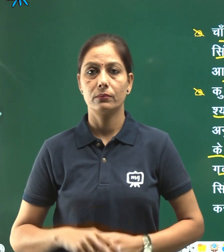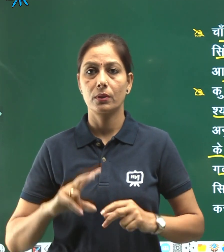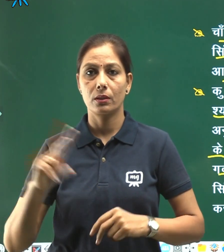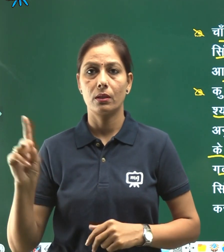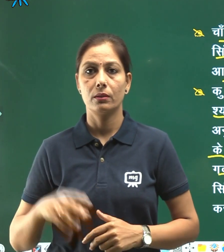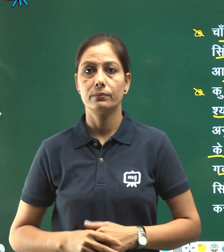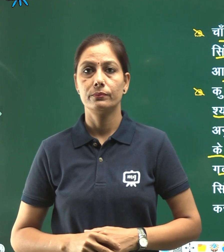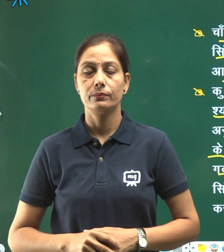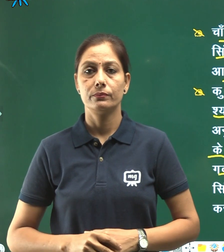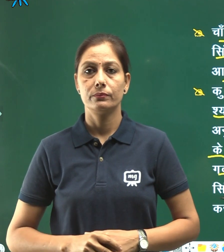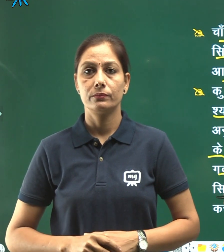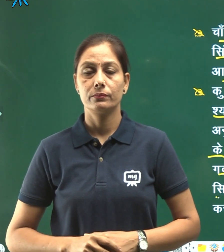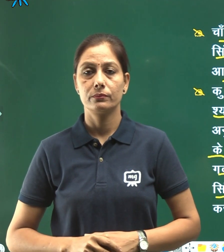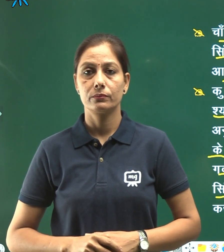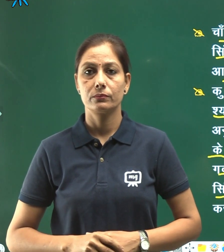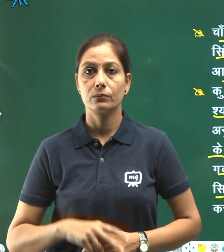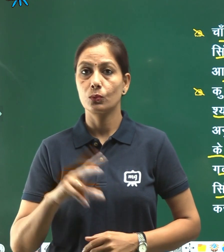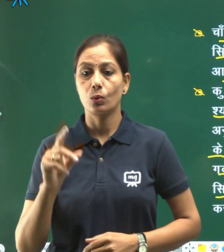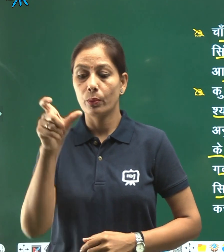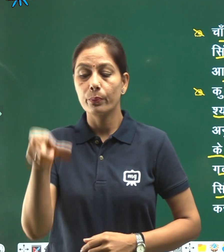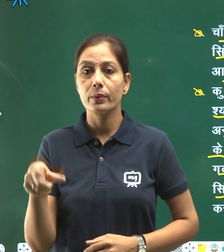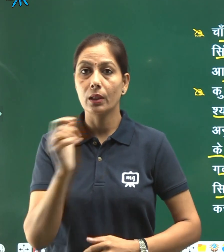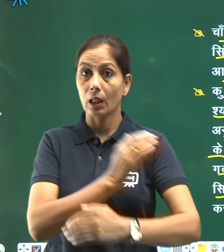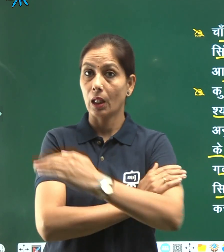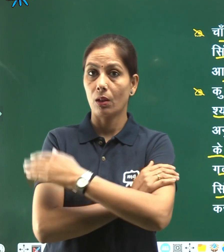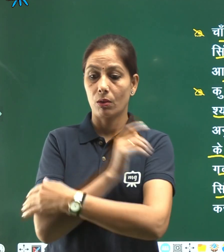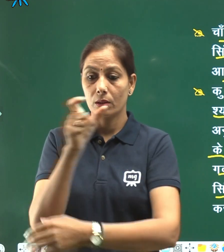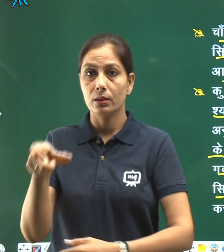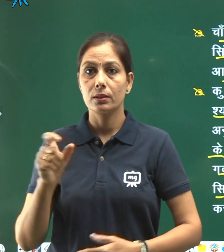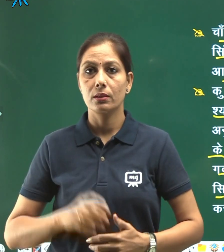तथा चांद सिंह की गर्दन पर